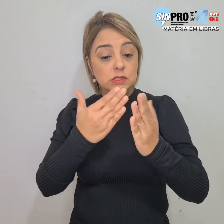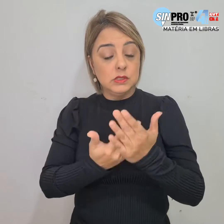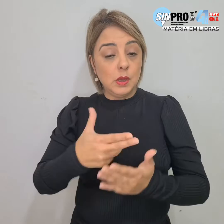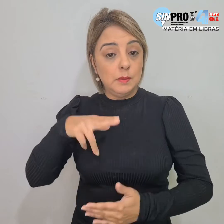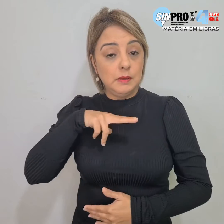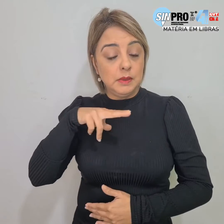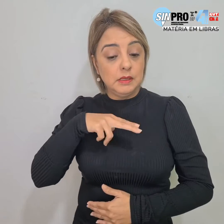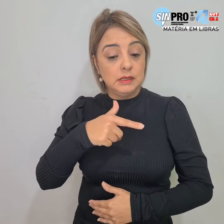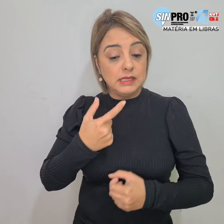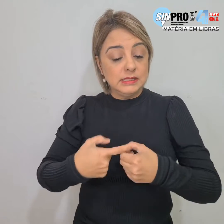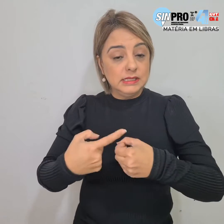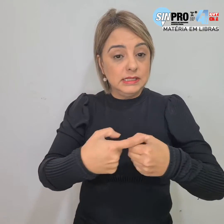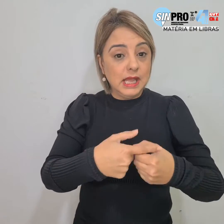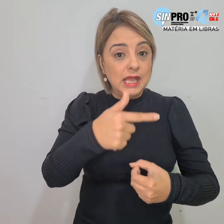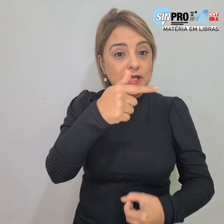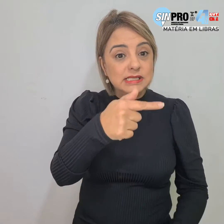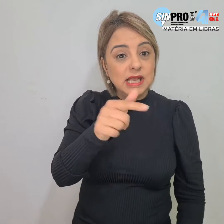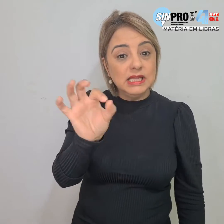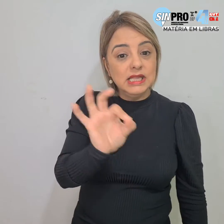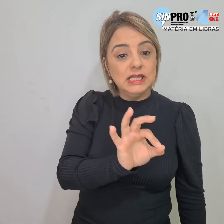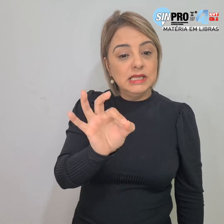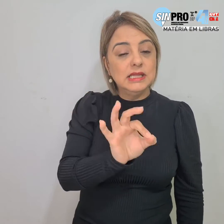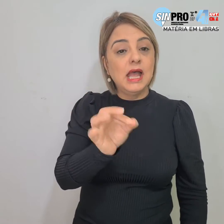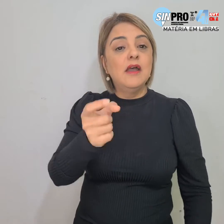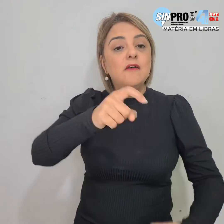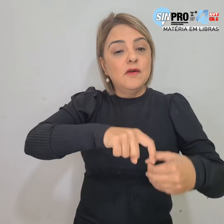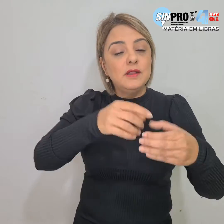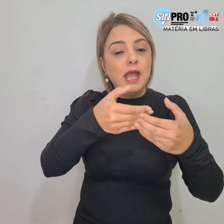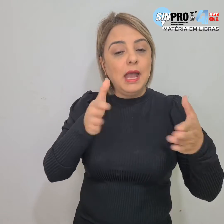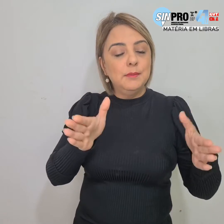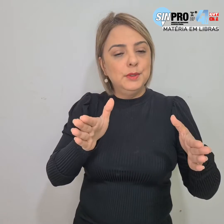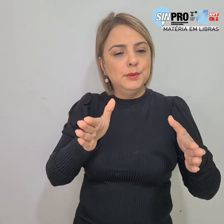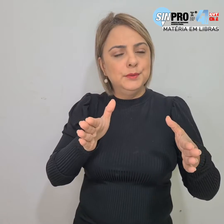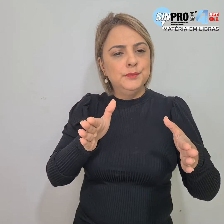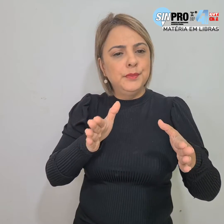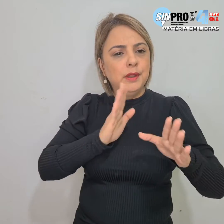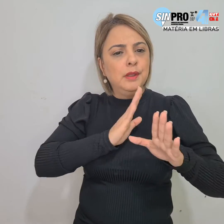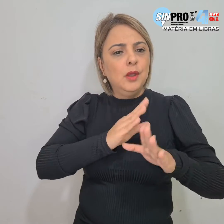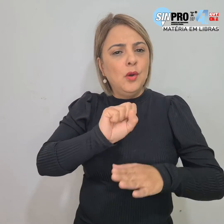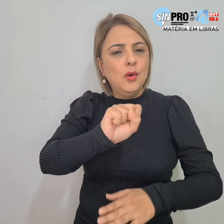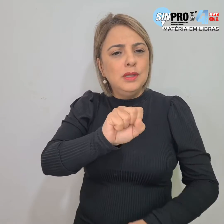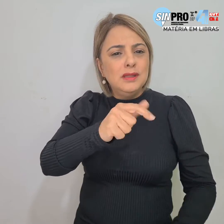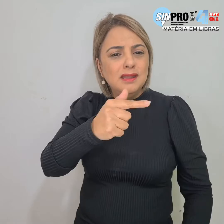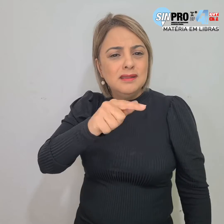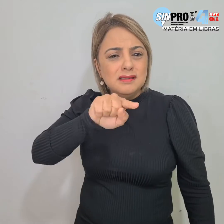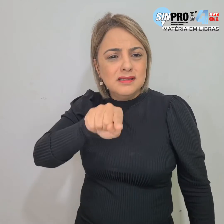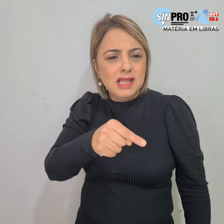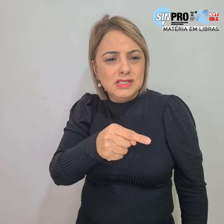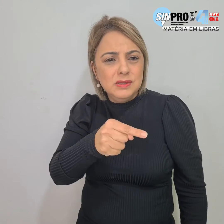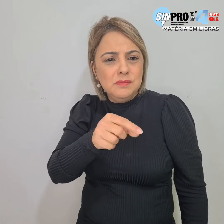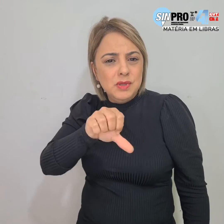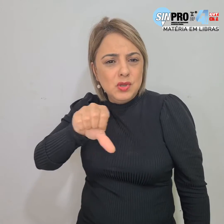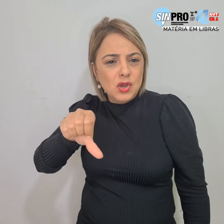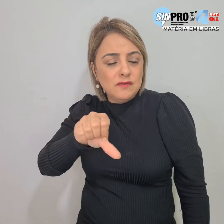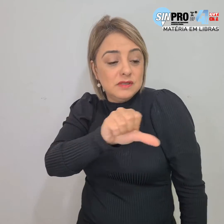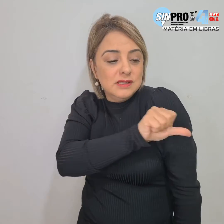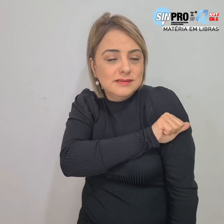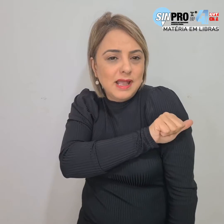cidade, 70% reabriram, mobilizando um total de 87.900 estudantes. O